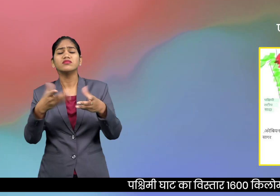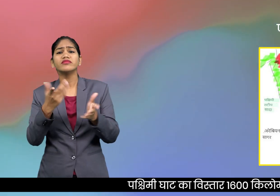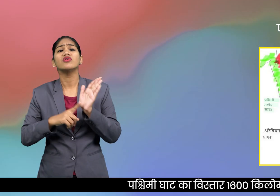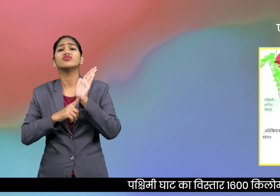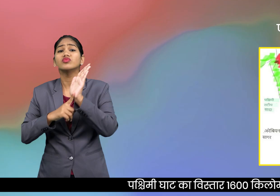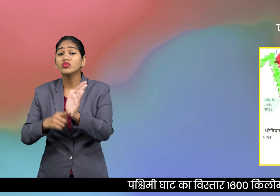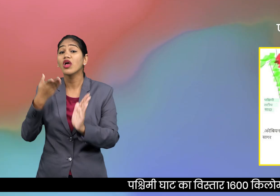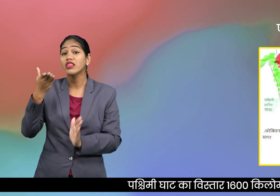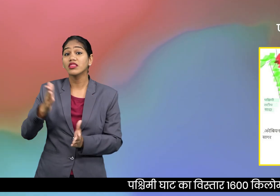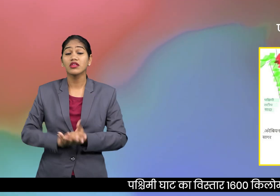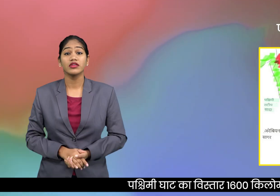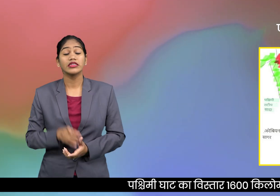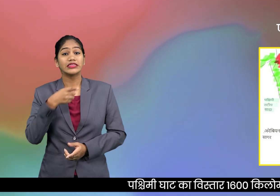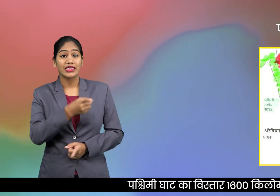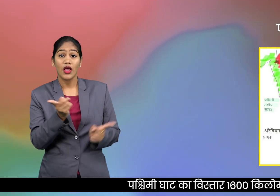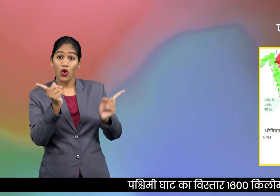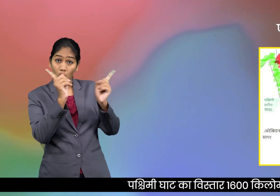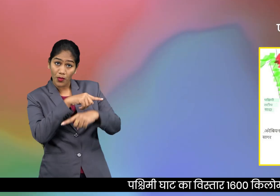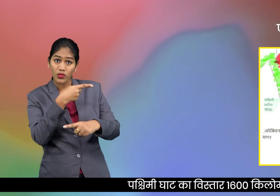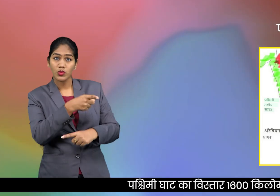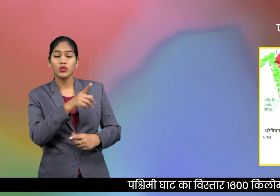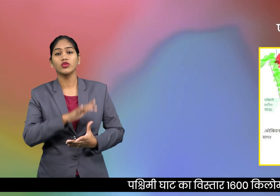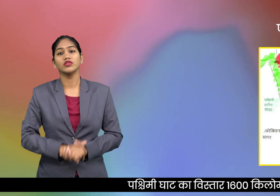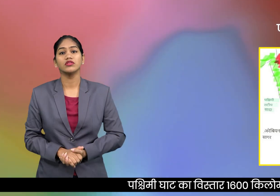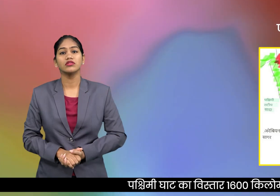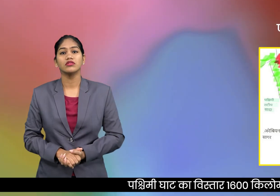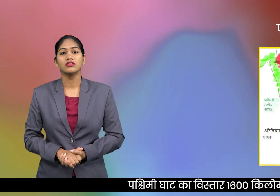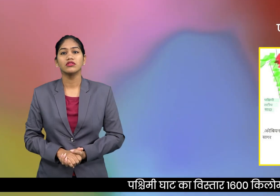पश्चिमी घाट का विस्तार 1600 किलोमीटर है।